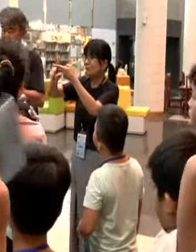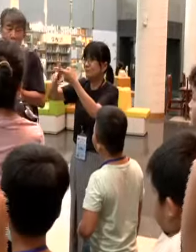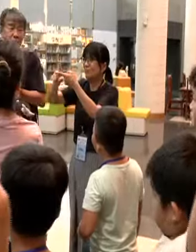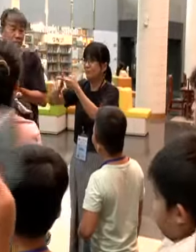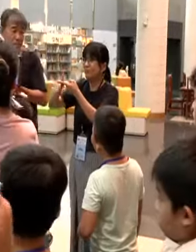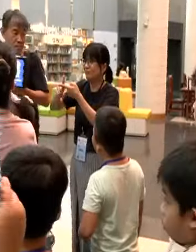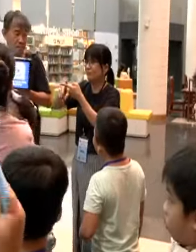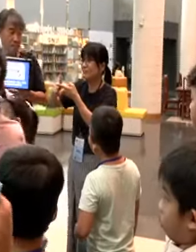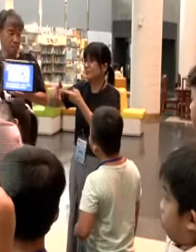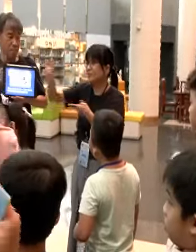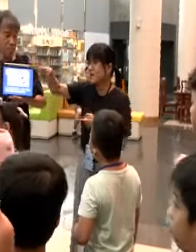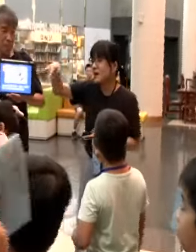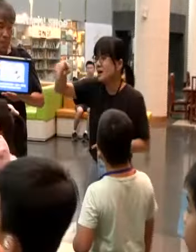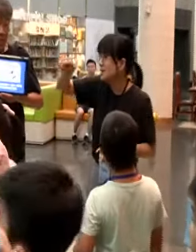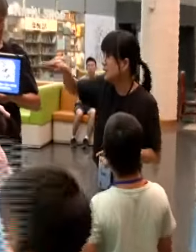手语的应用与学习。